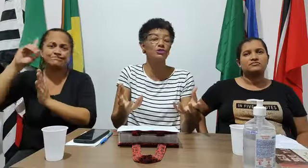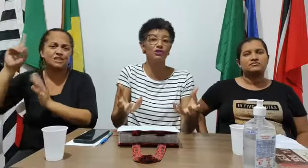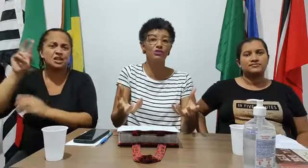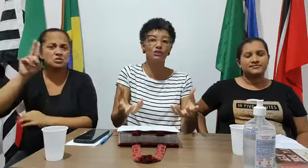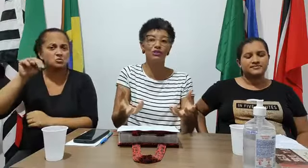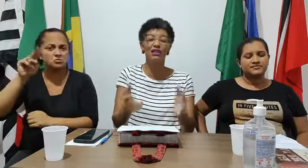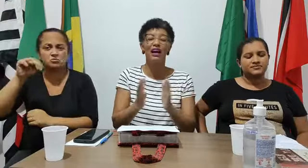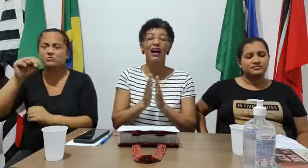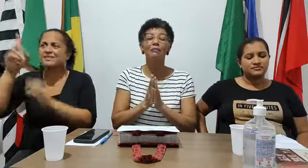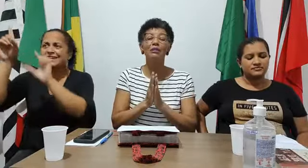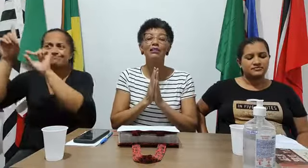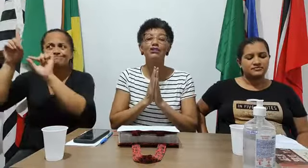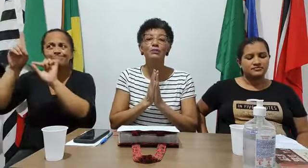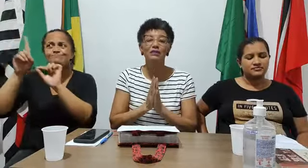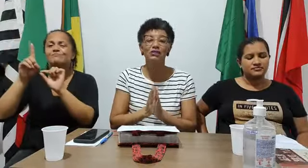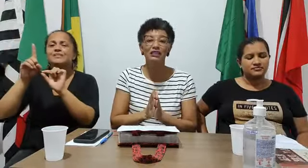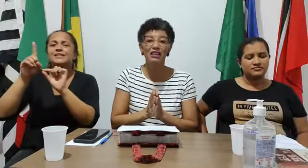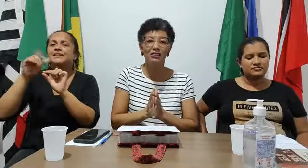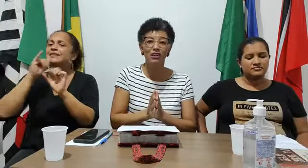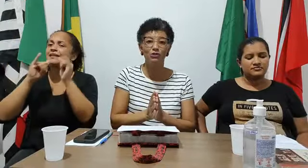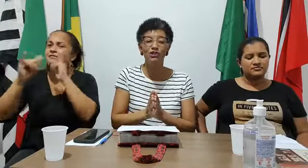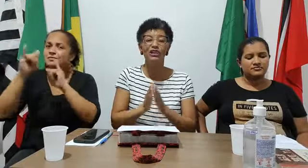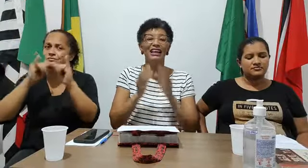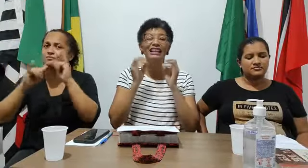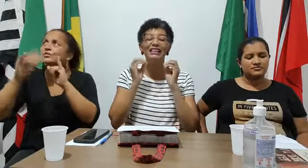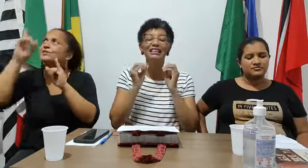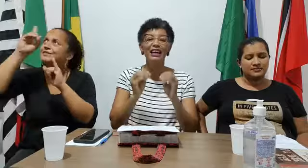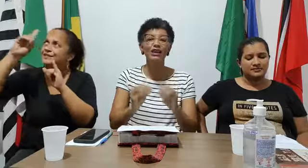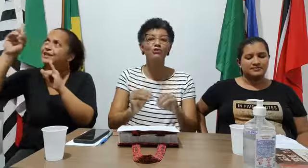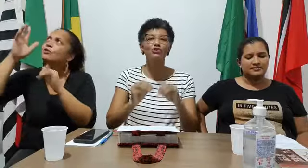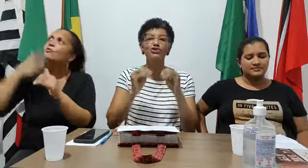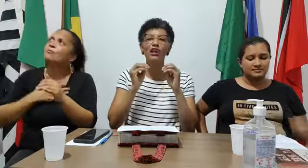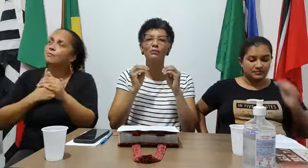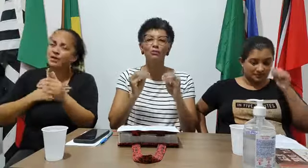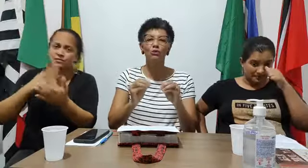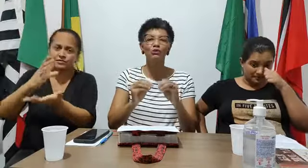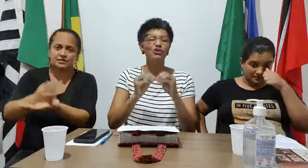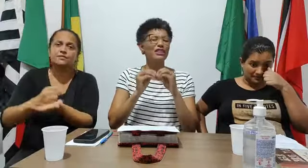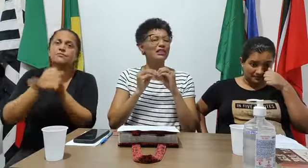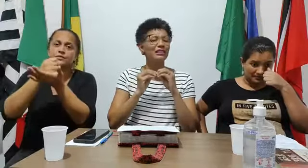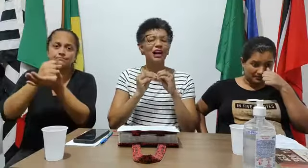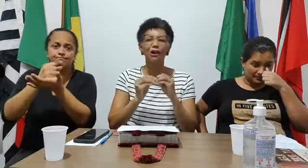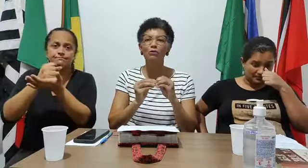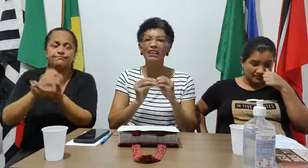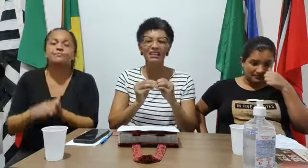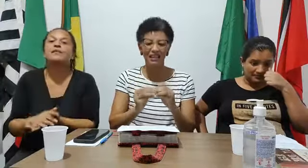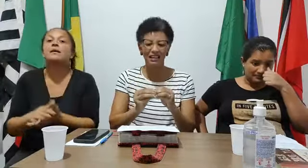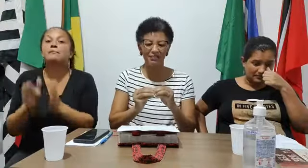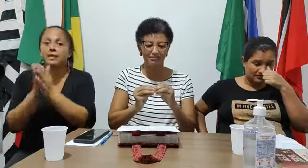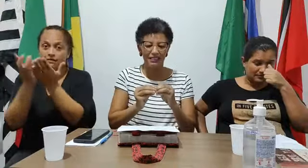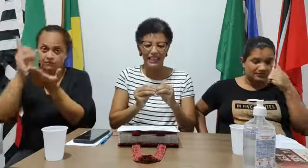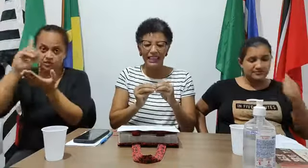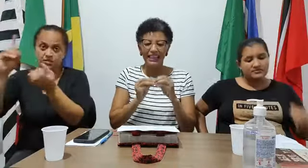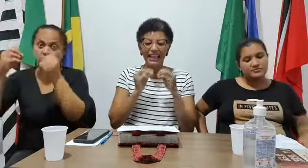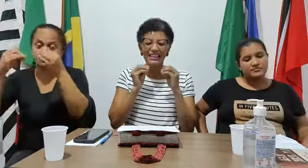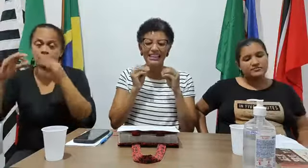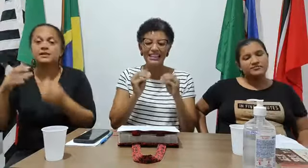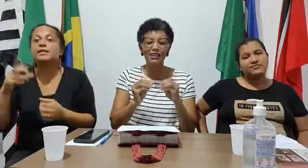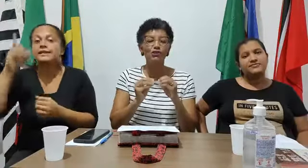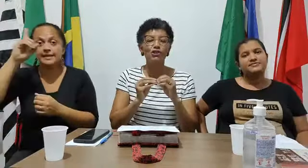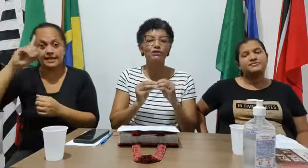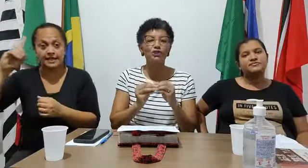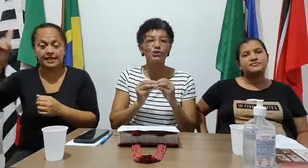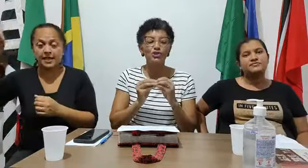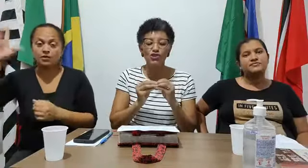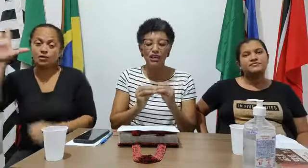seu Senhor e Salvador. A Bíblia diz para você nesta noite que Deus te amou de tal maneira que Ele